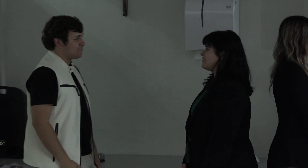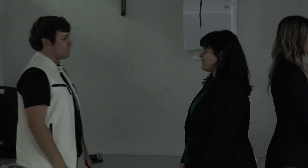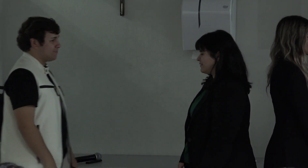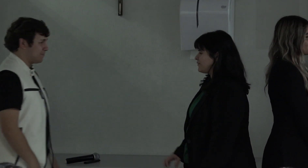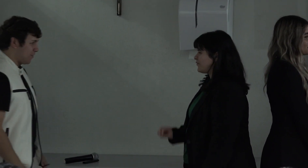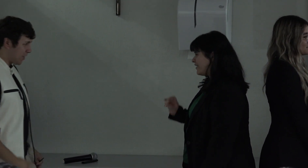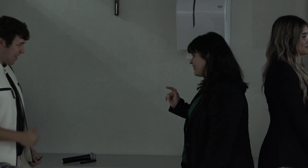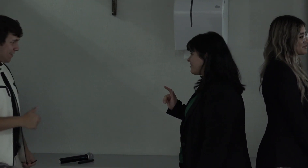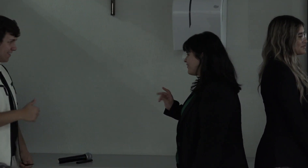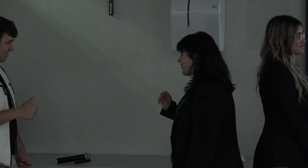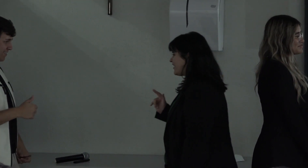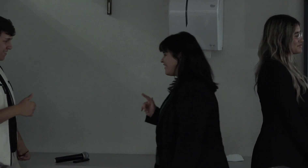¿Ok?